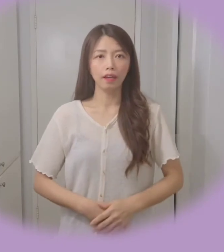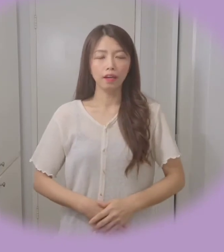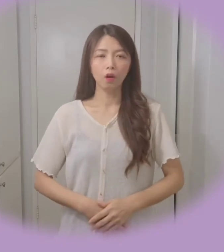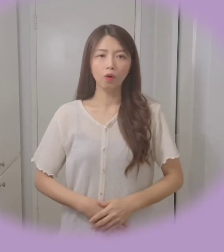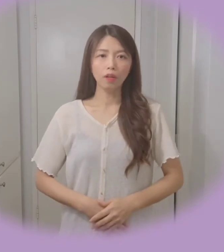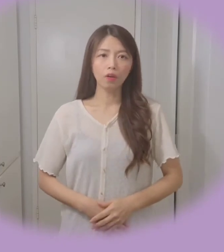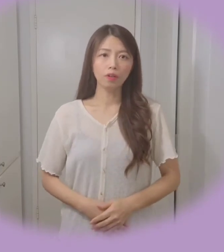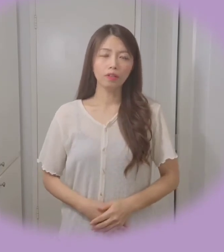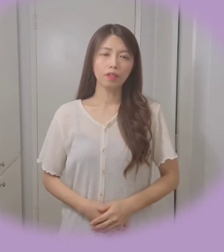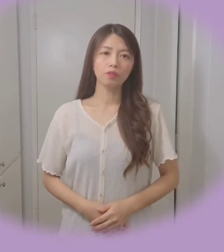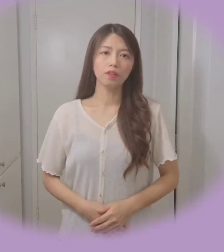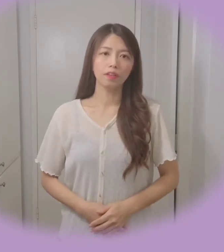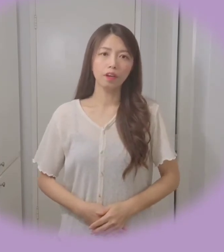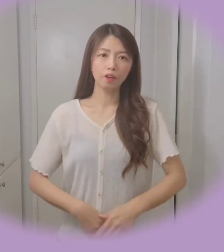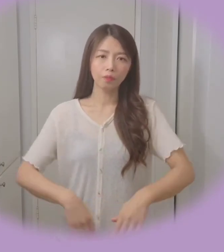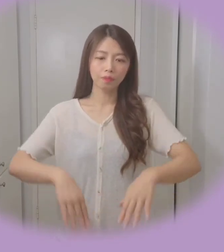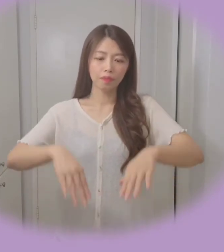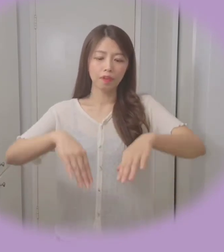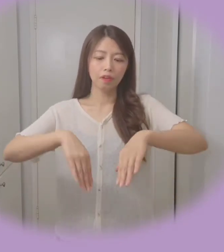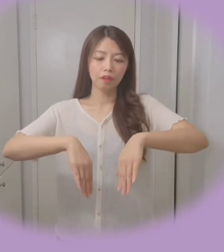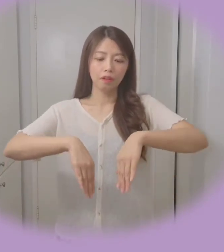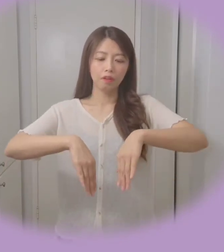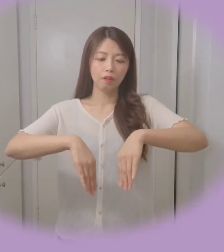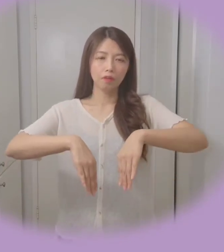거리에. 거리라고 하는 뜻의 수어는요.